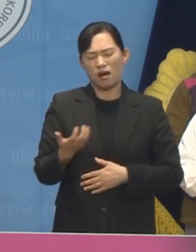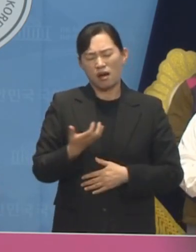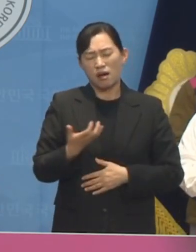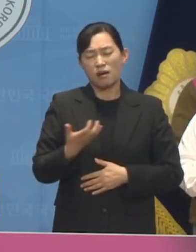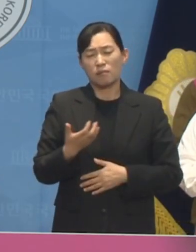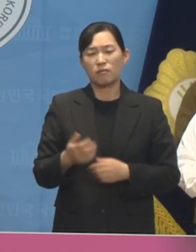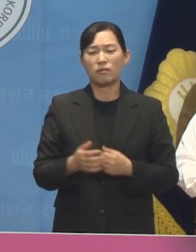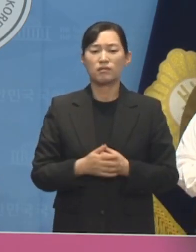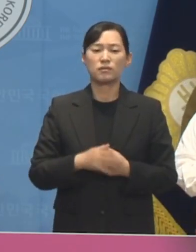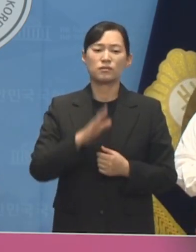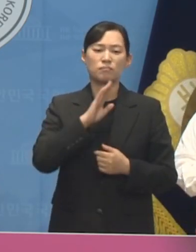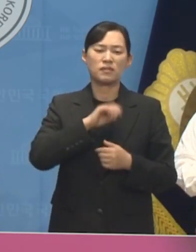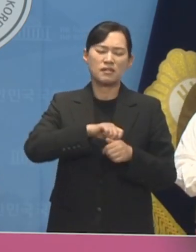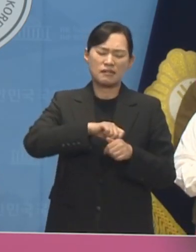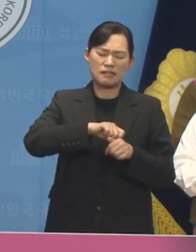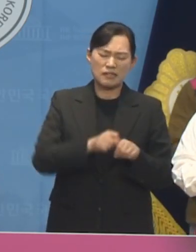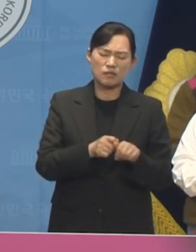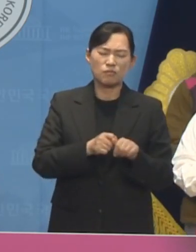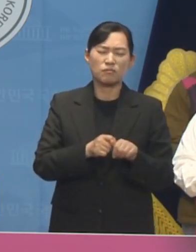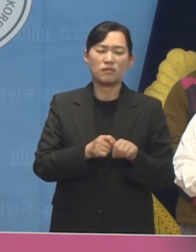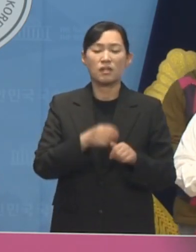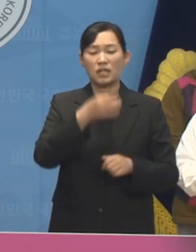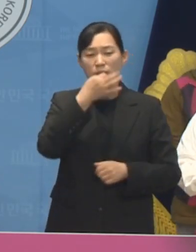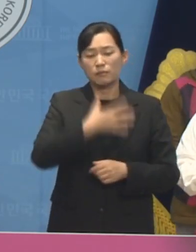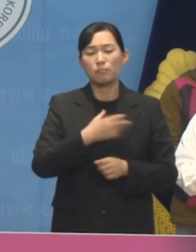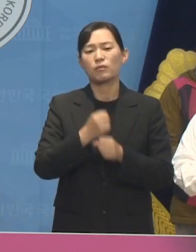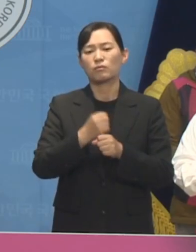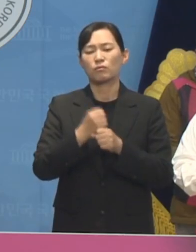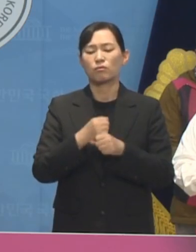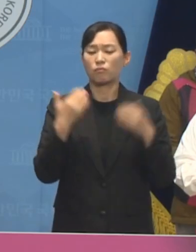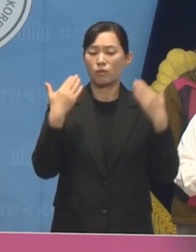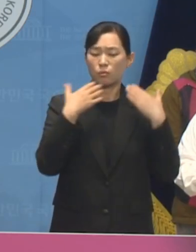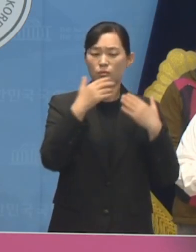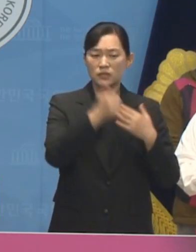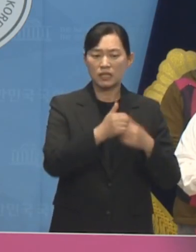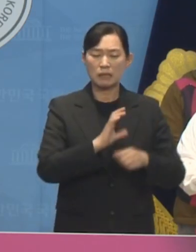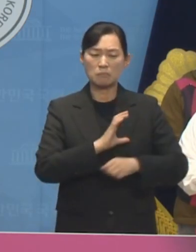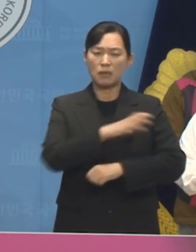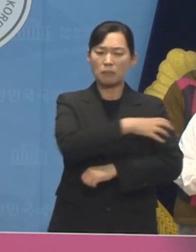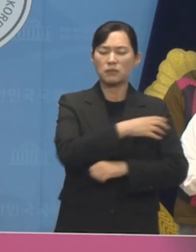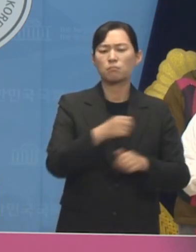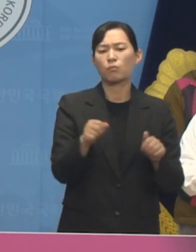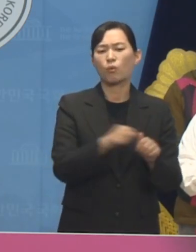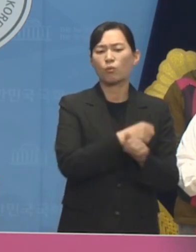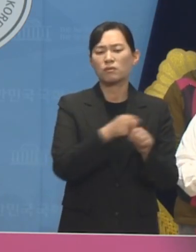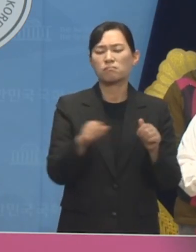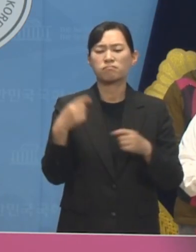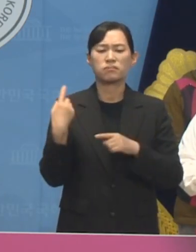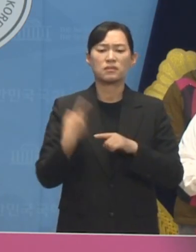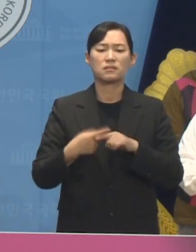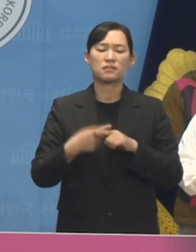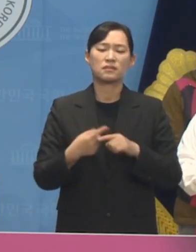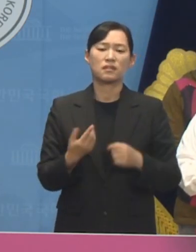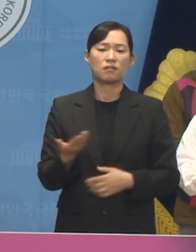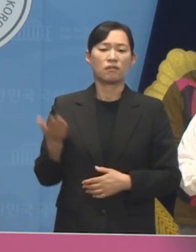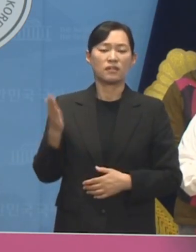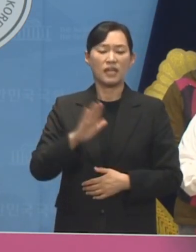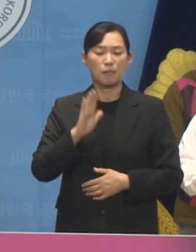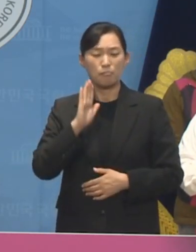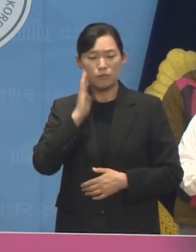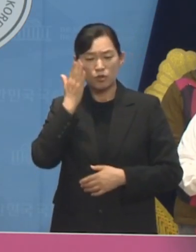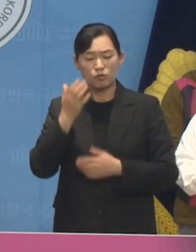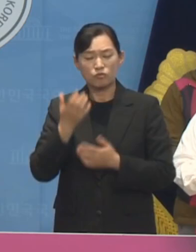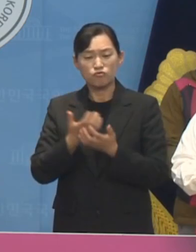몸을 잔혹하게 고문하는 것입니다. 학교장의 갑질이고 폭력입니다. 그런데 미역국이